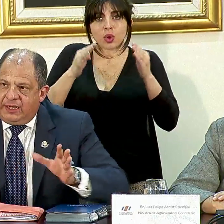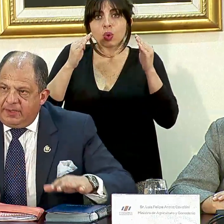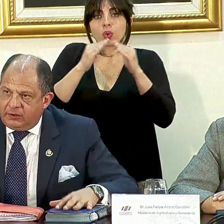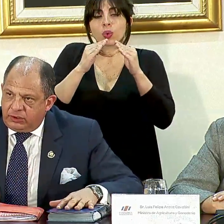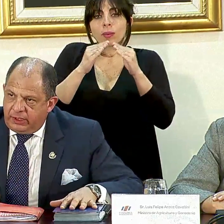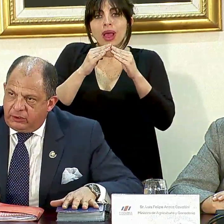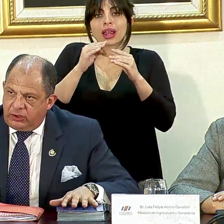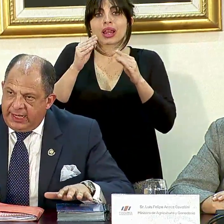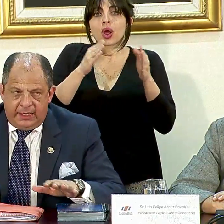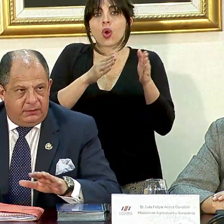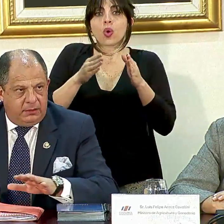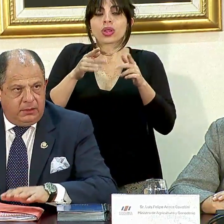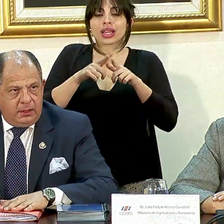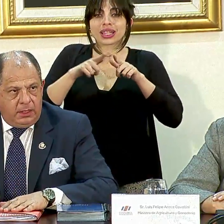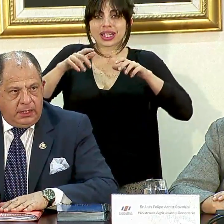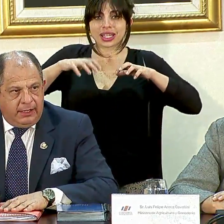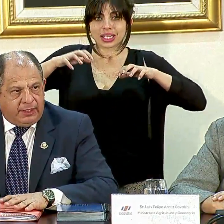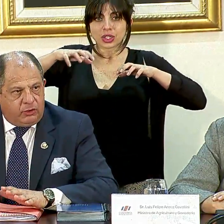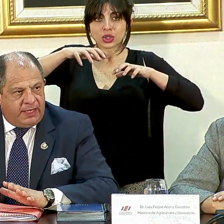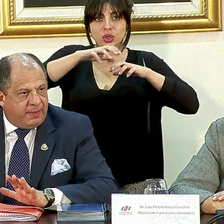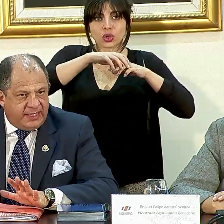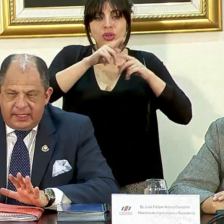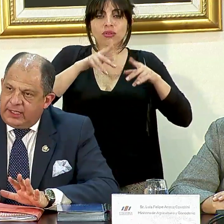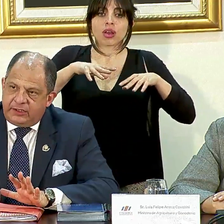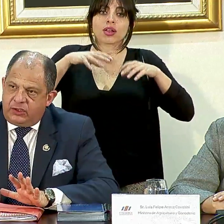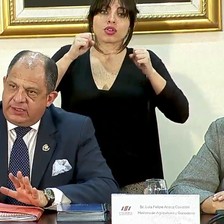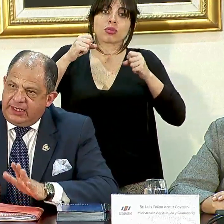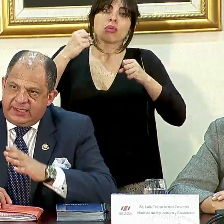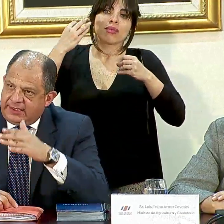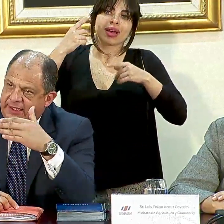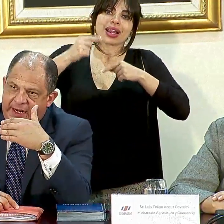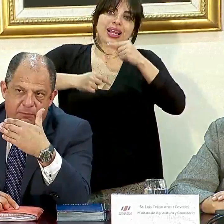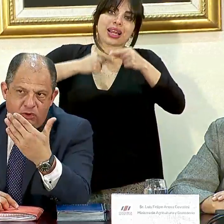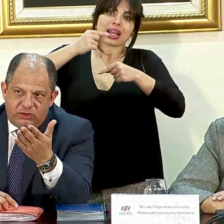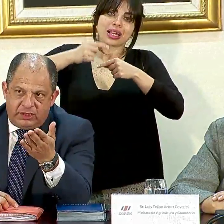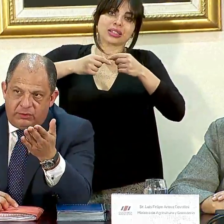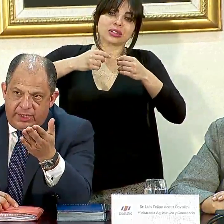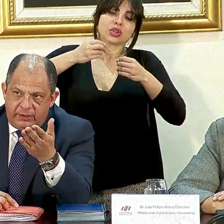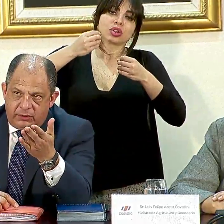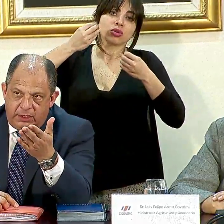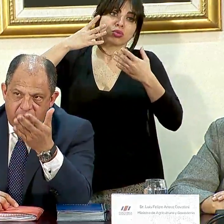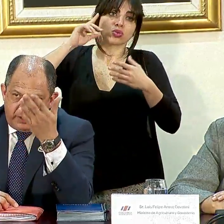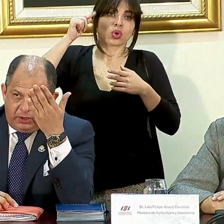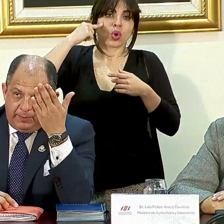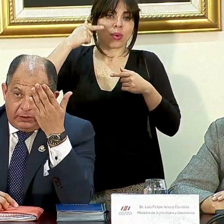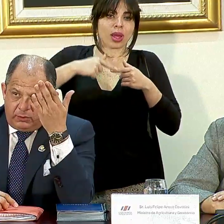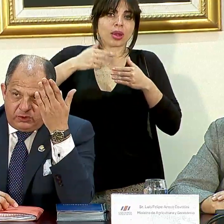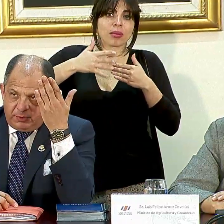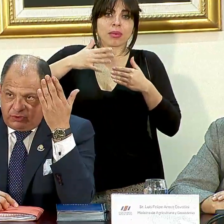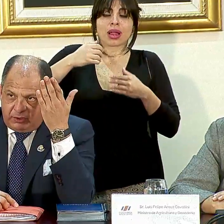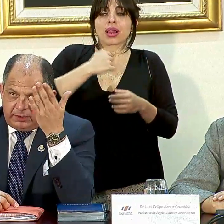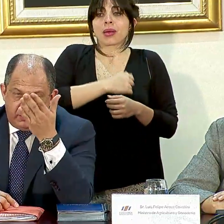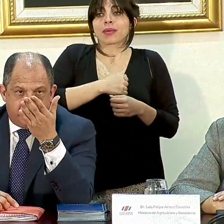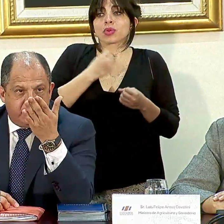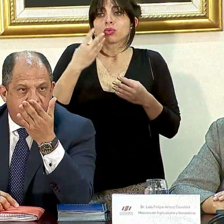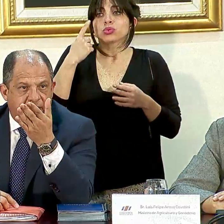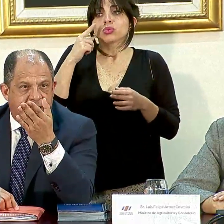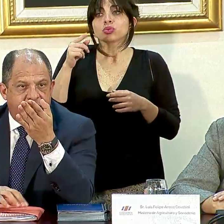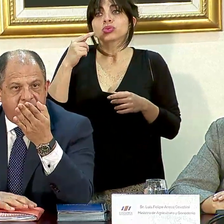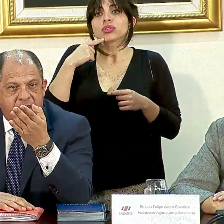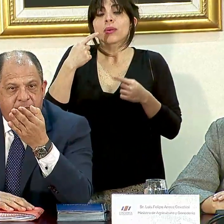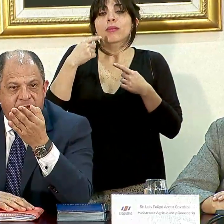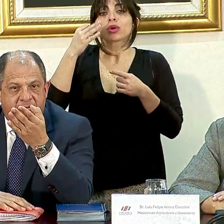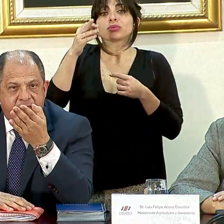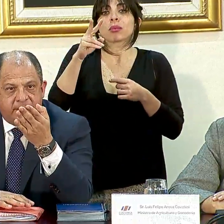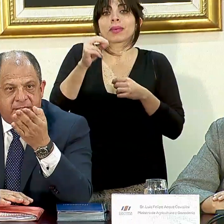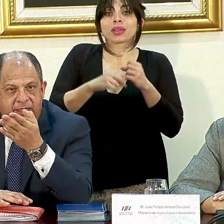y de ordenamiento territorial que va a tomar varias generaciones y que trascenderá mucho este gobierno. Y lo lamento mucho porque usted durante los próximos 20